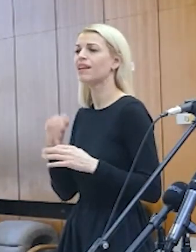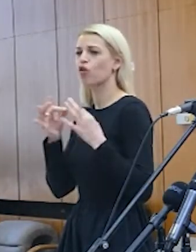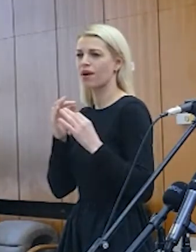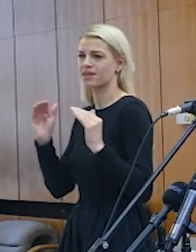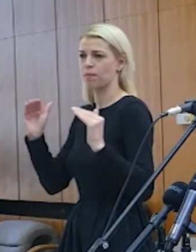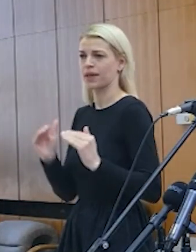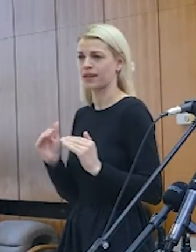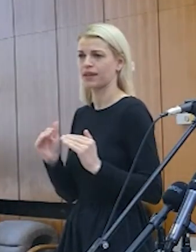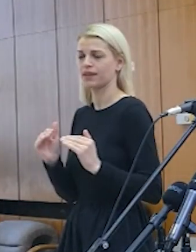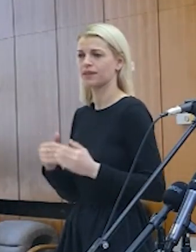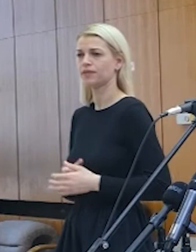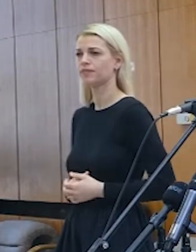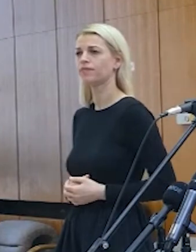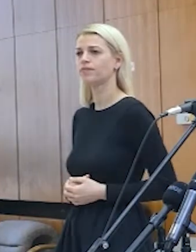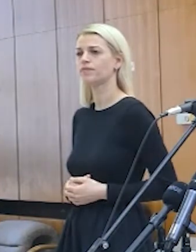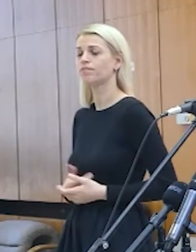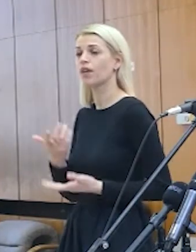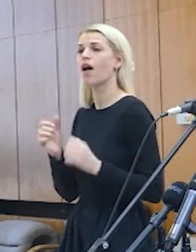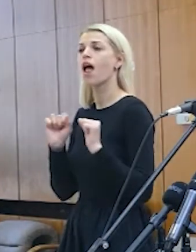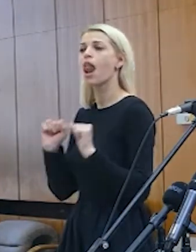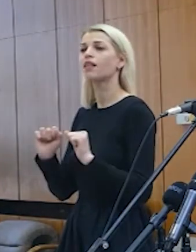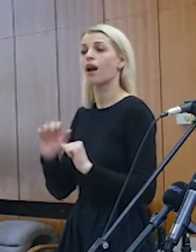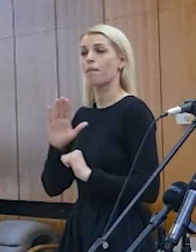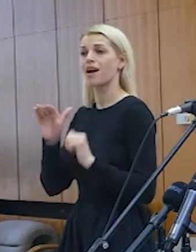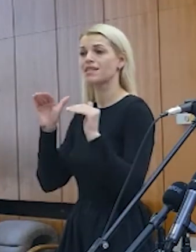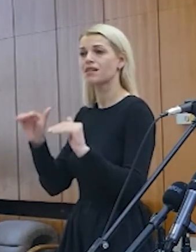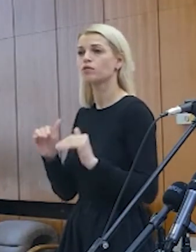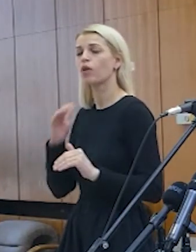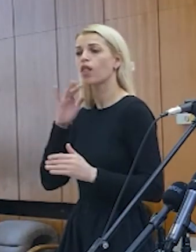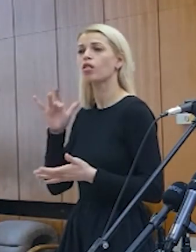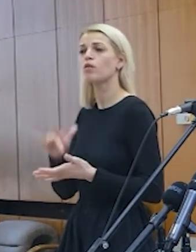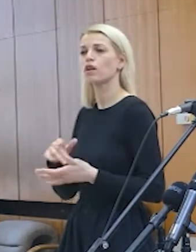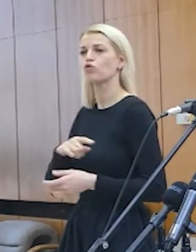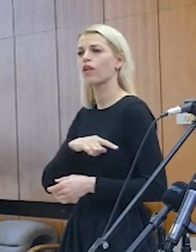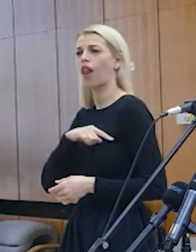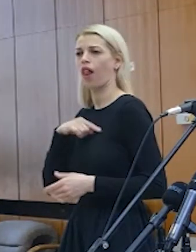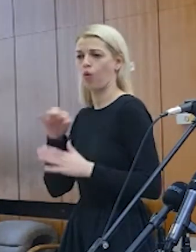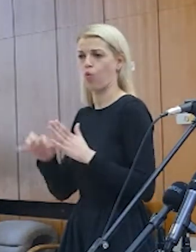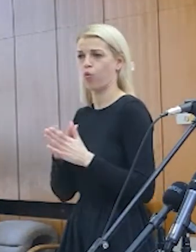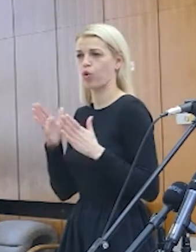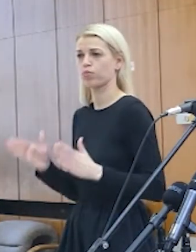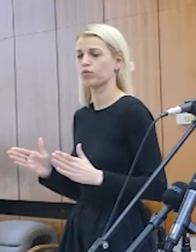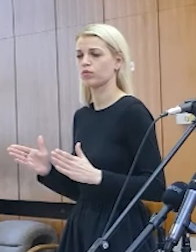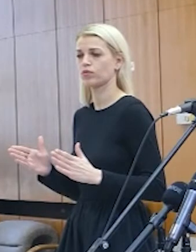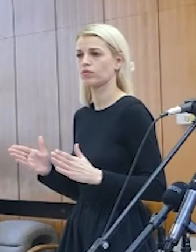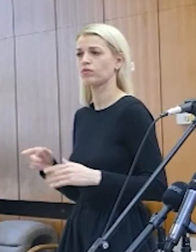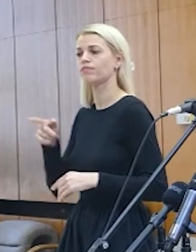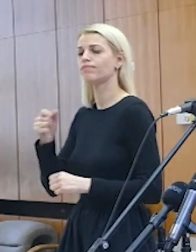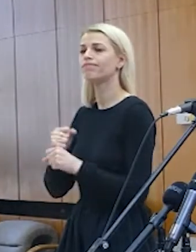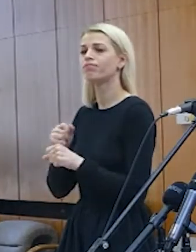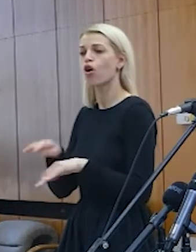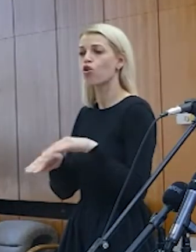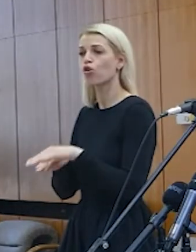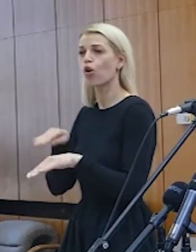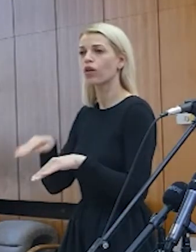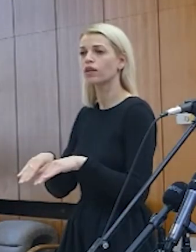Poviem teda len to, že elektrárne majú zásoby na dostatočne dlhú dobu a podnikajú kroky,